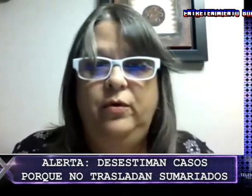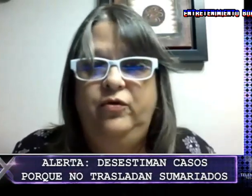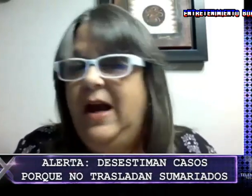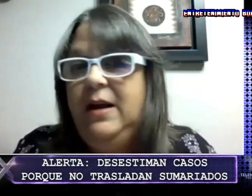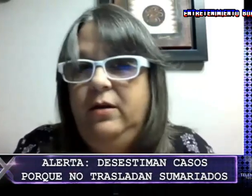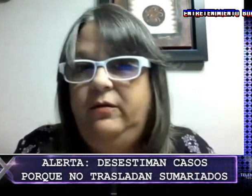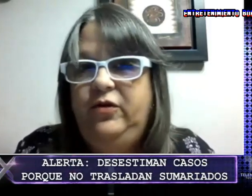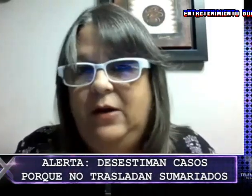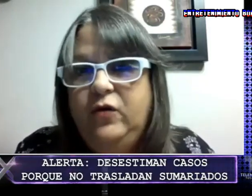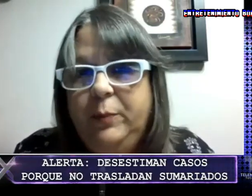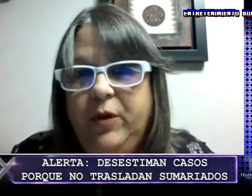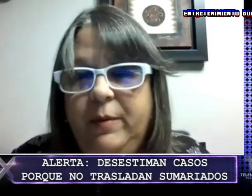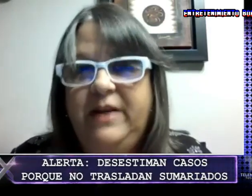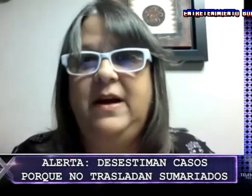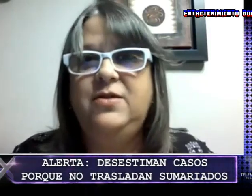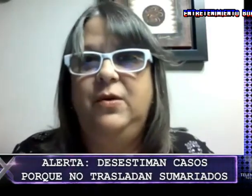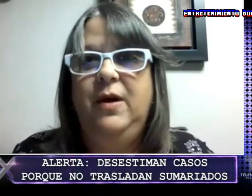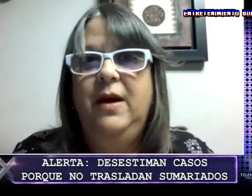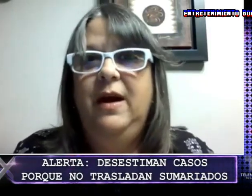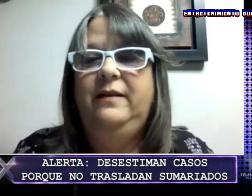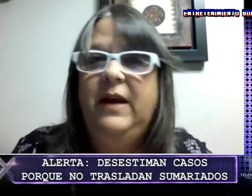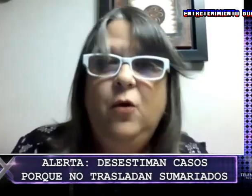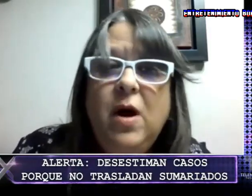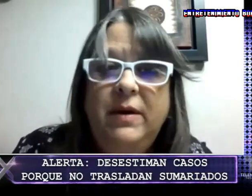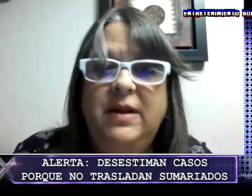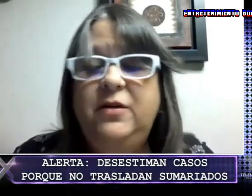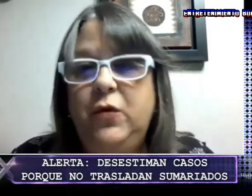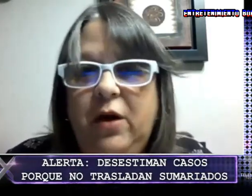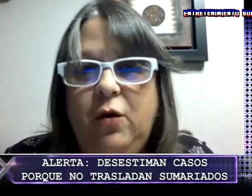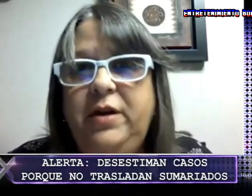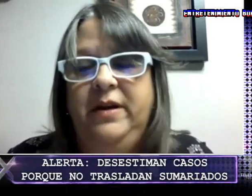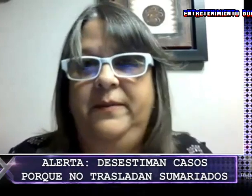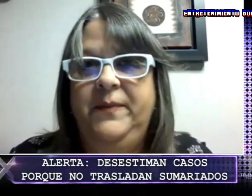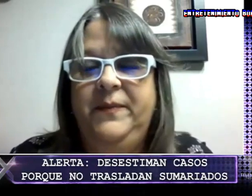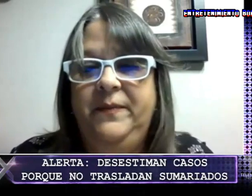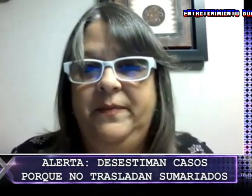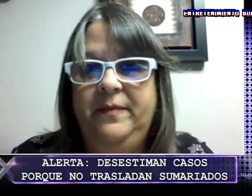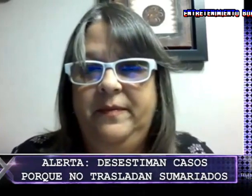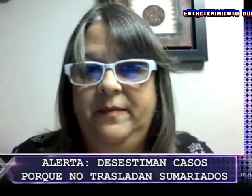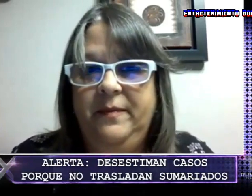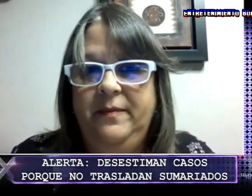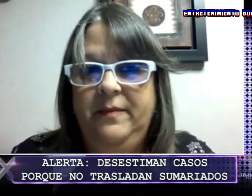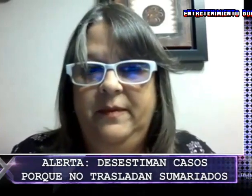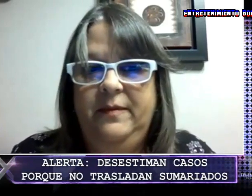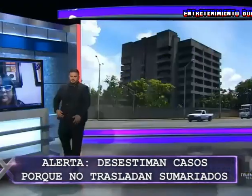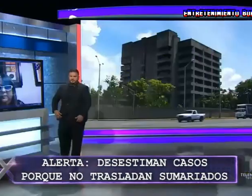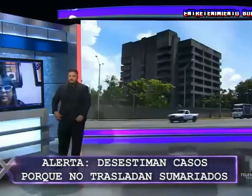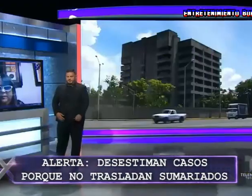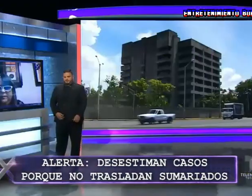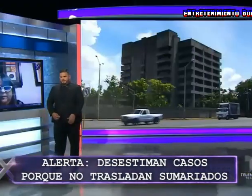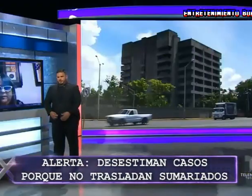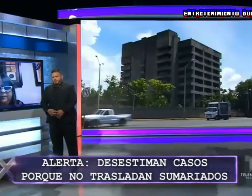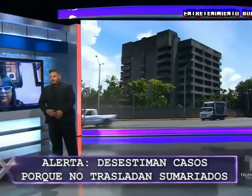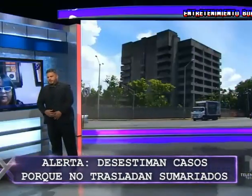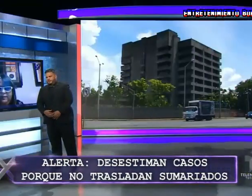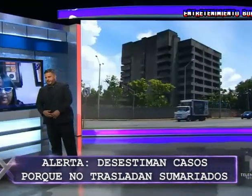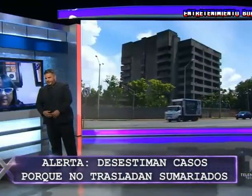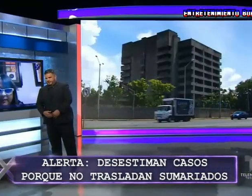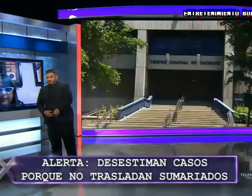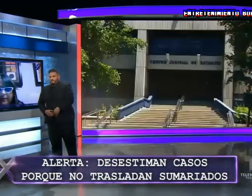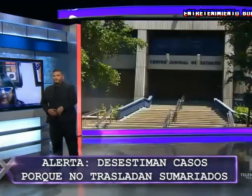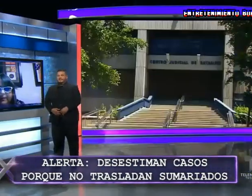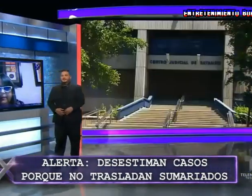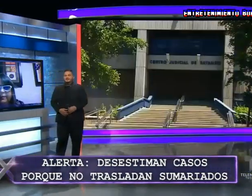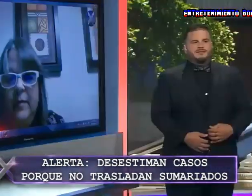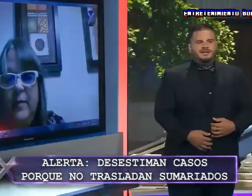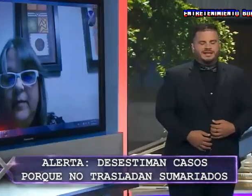murió. Ya no se puede ver ese caso. Así que nunca va a tener su día en corte. Ok, perdóneme.